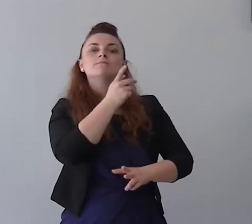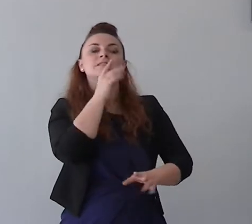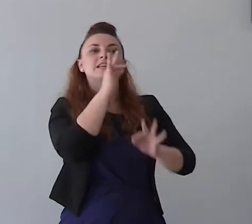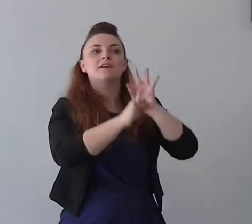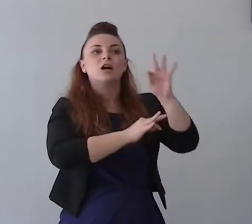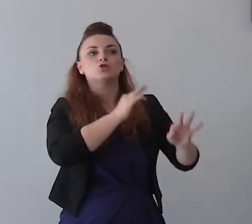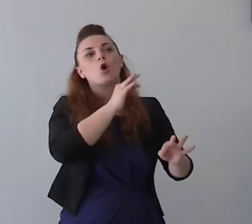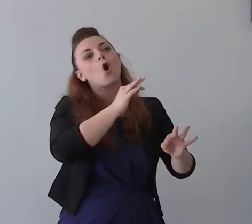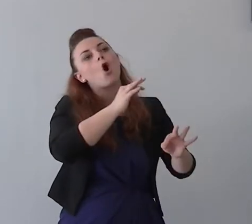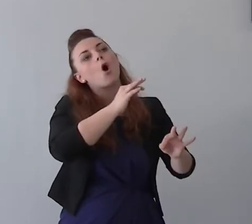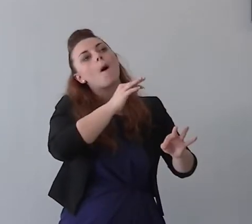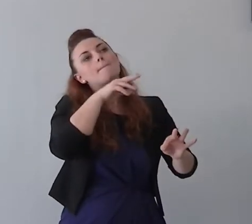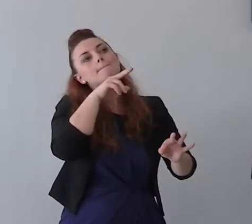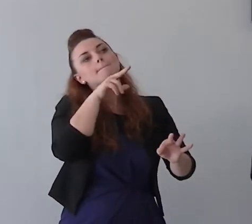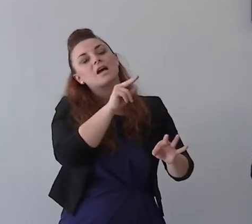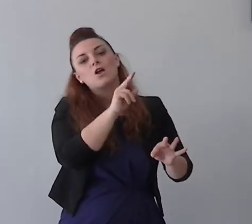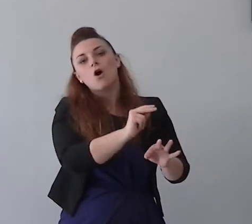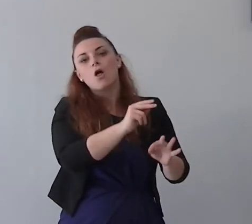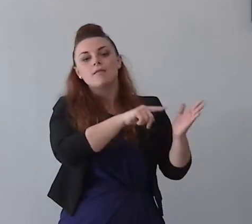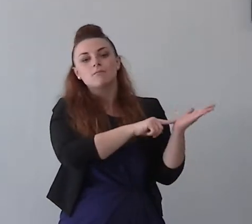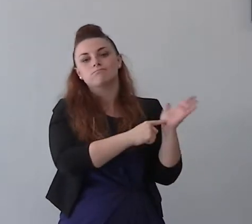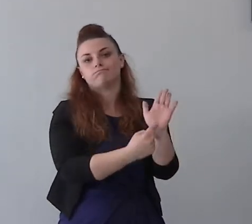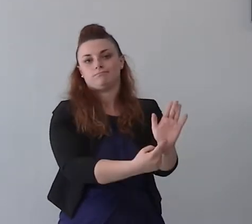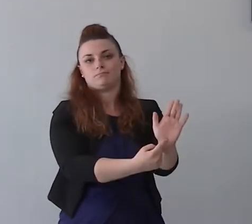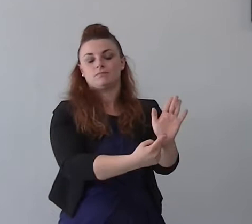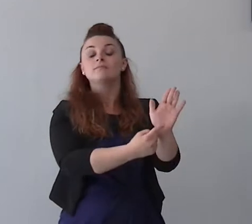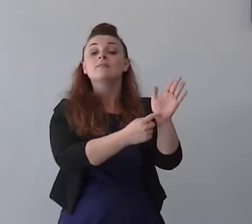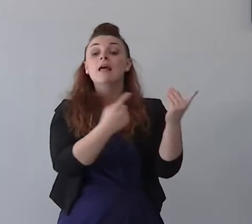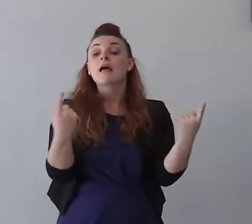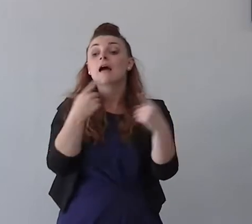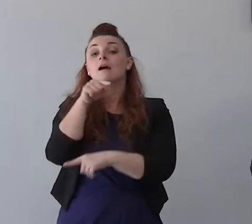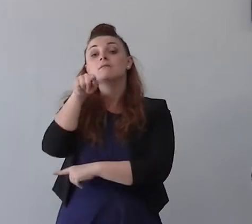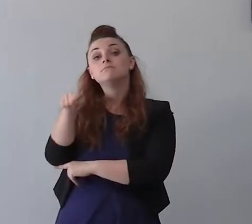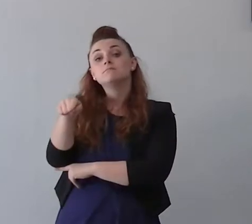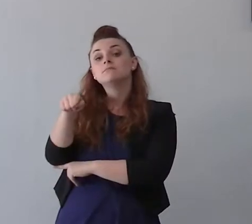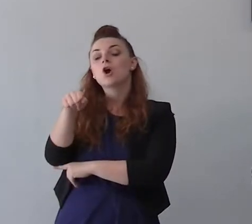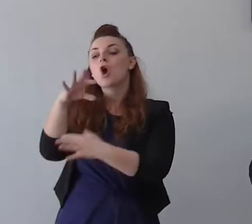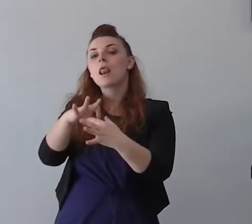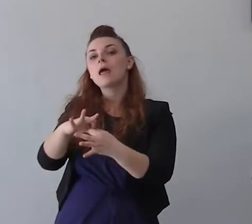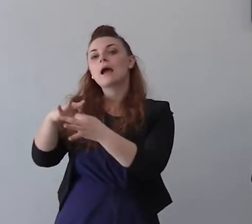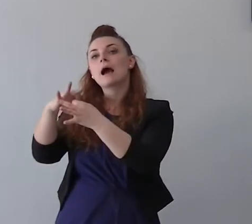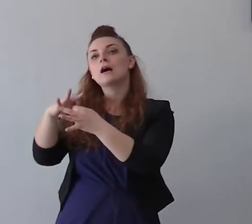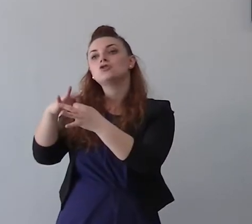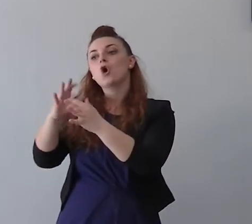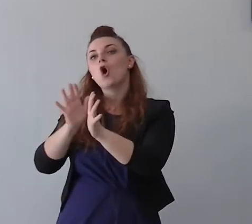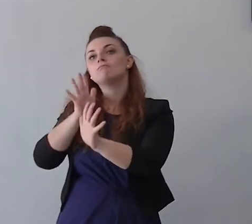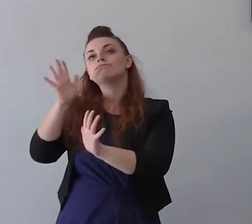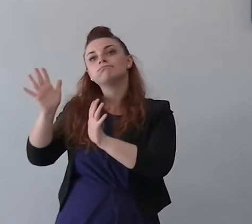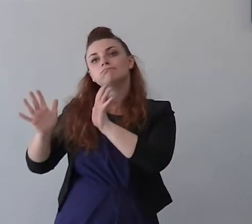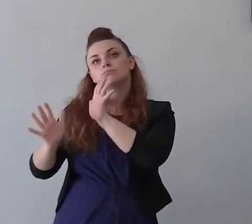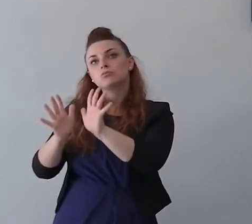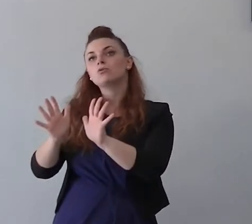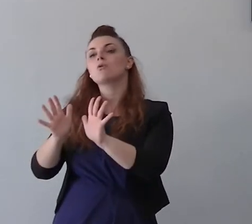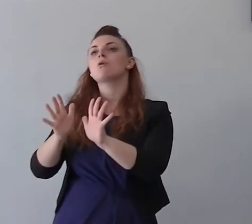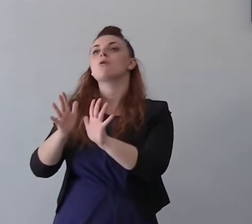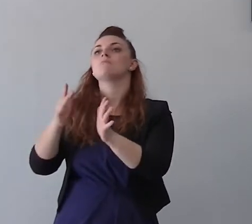cosa è quando diciamo che è un segno, è un qualche cosa che riferisce a qualcos'altro. Un segno può essere una persona,